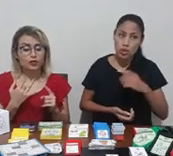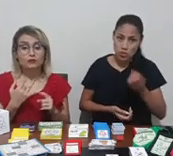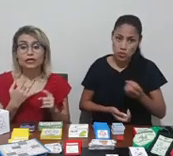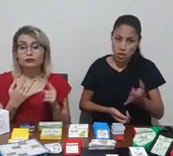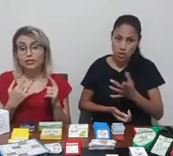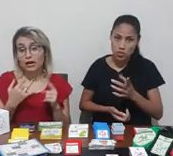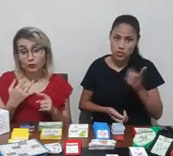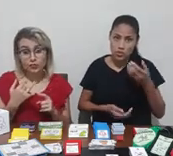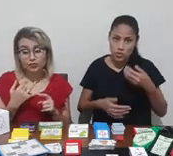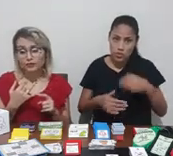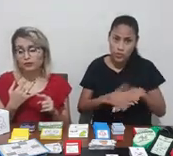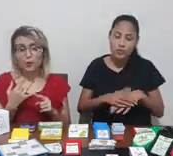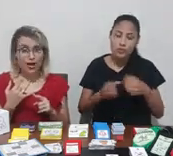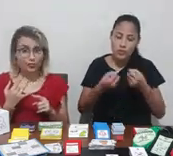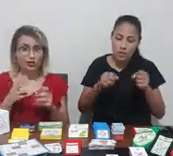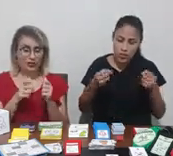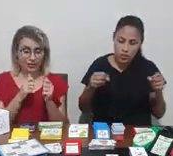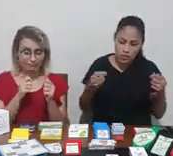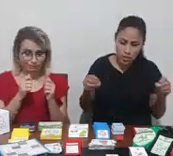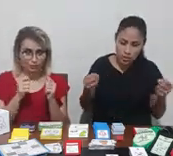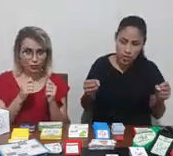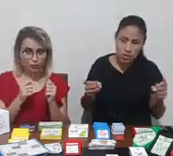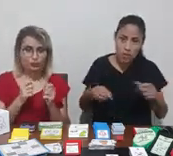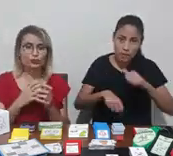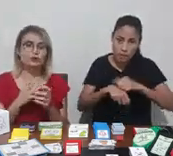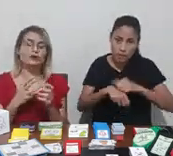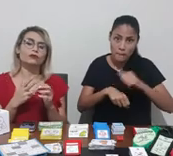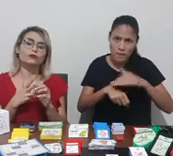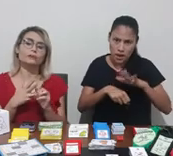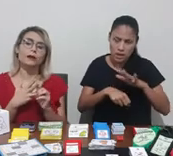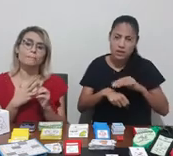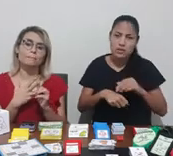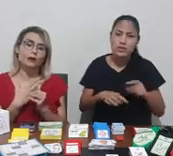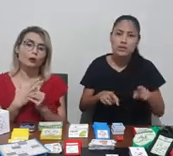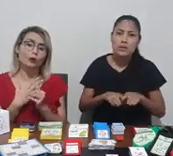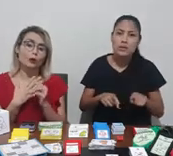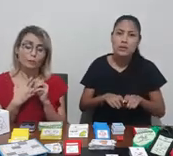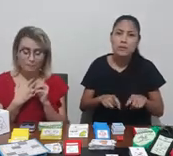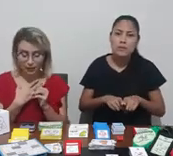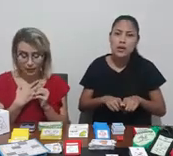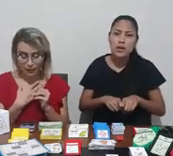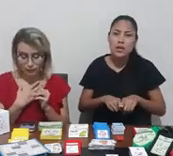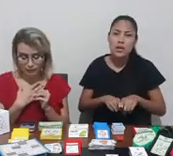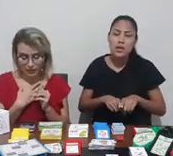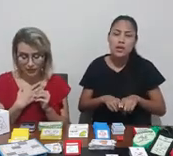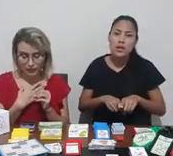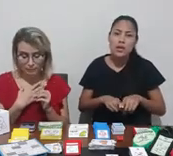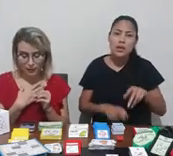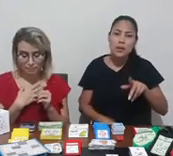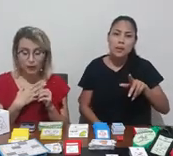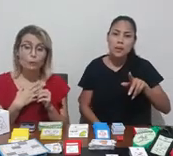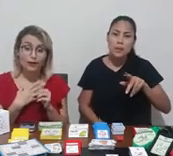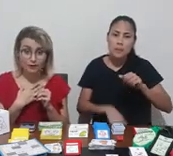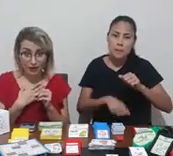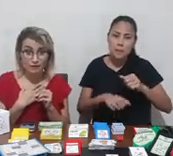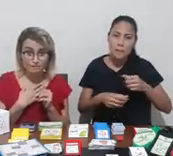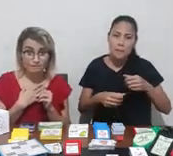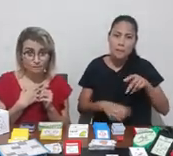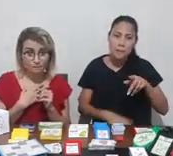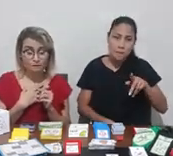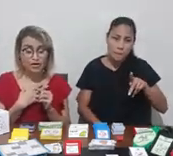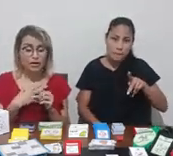eu tenho um dado de cartolina, guache, que é aquela mais dura. Eu tenho de papelão, né? Aquele papel